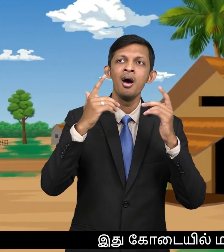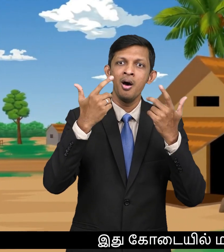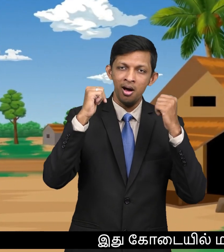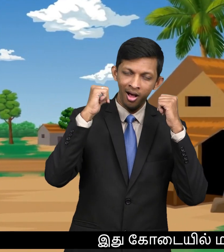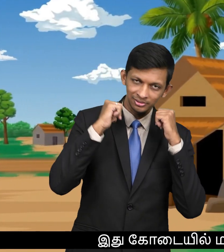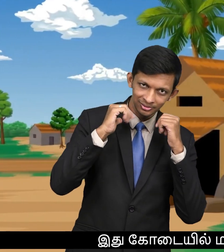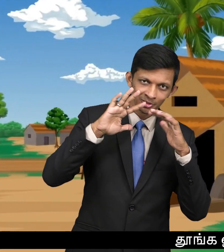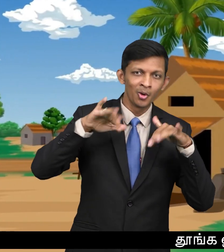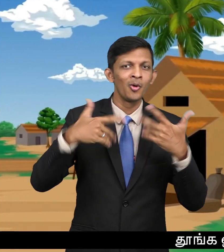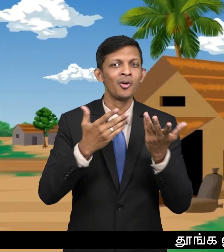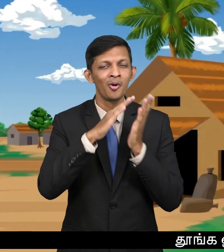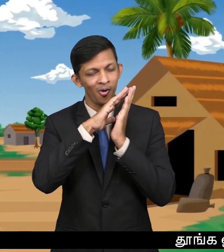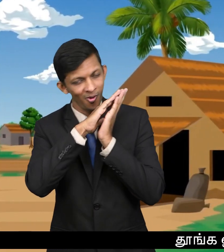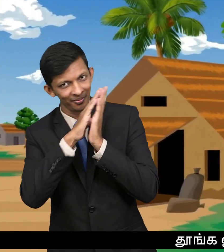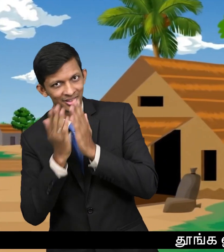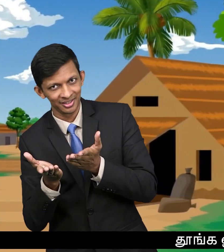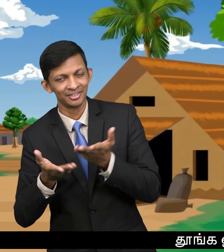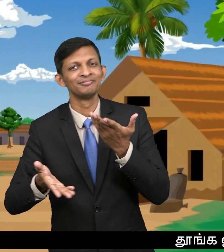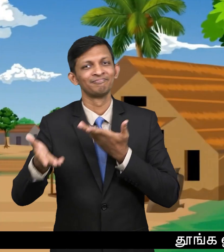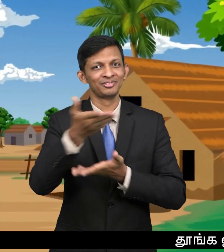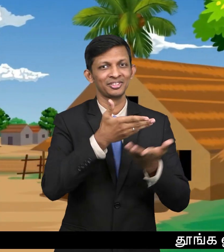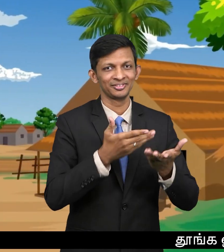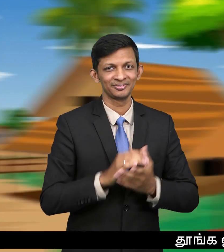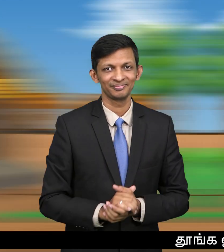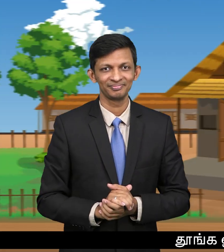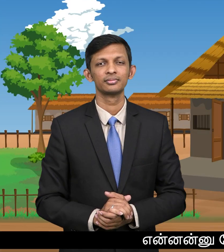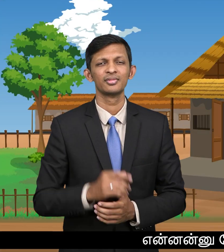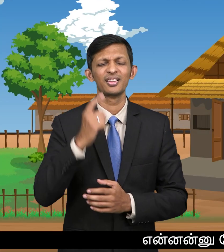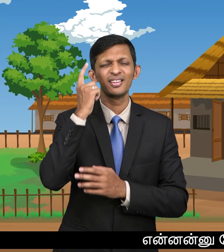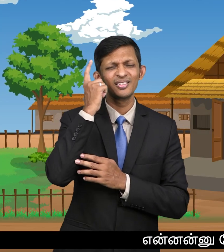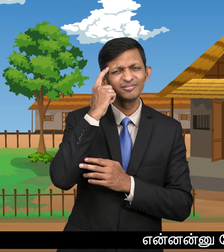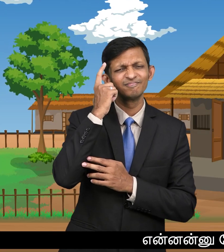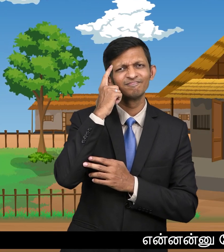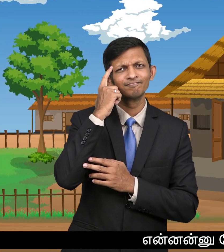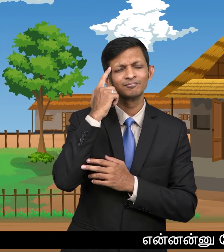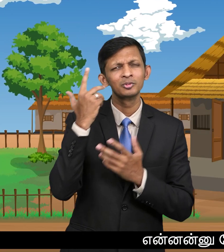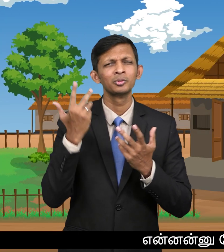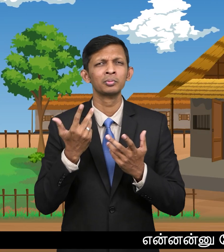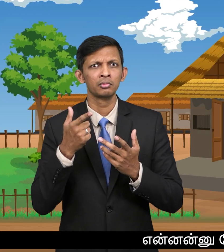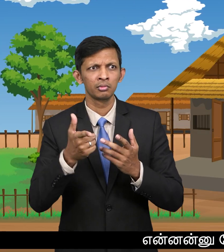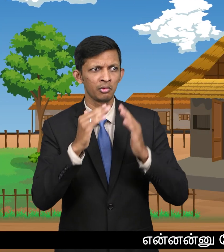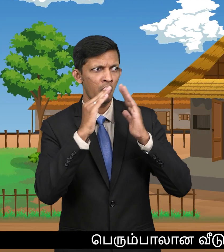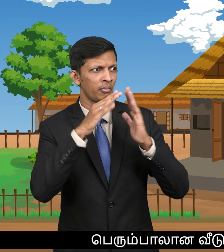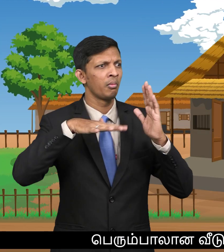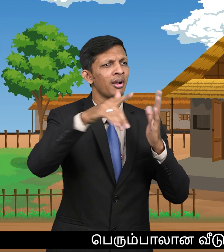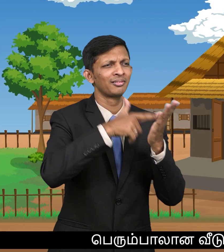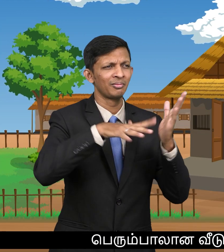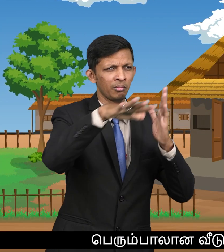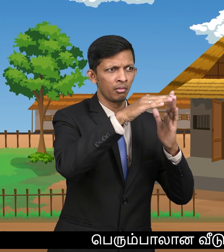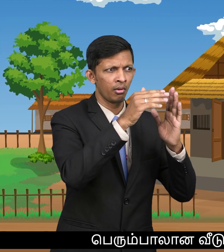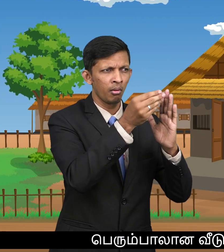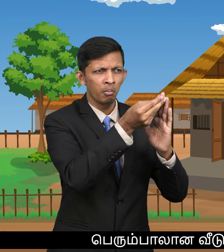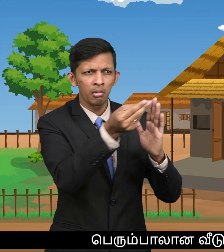ஓய்வெடுக்க அல்லது தூங்க ஒரு சிறிய இடம். என்னென்ன யோசிச்சிருக்காங்க பாருங்க.